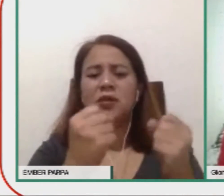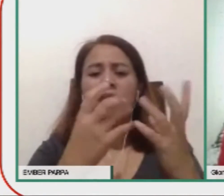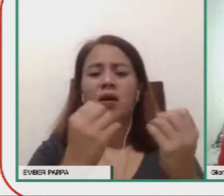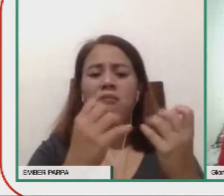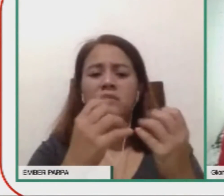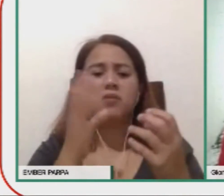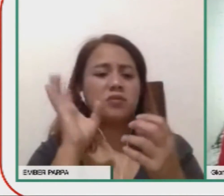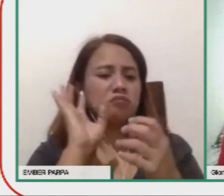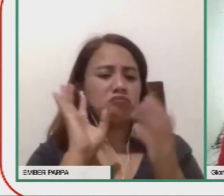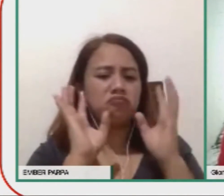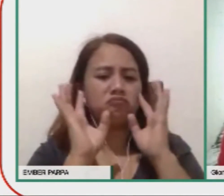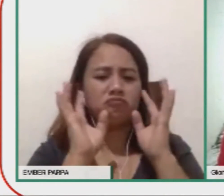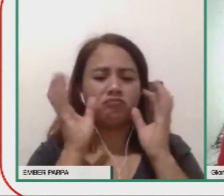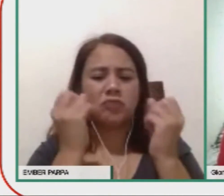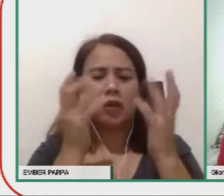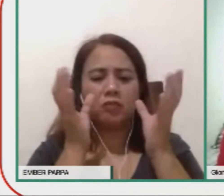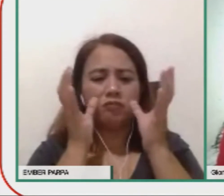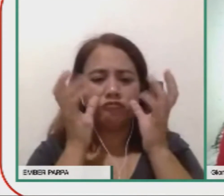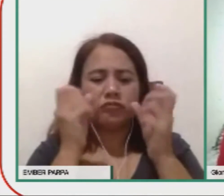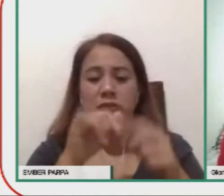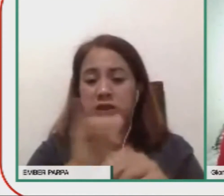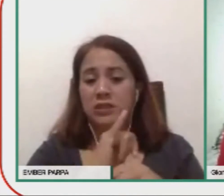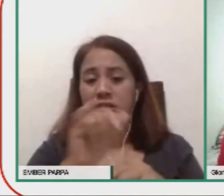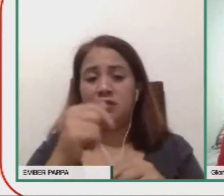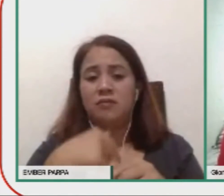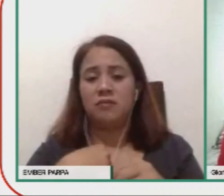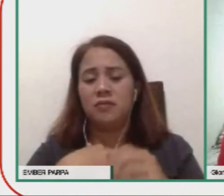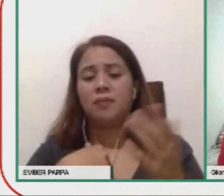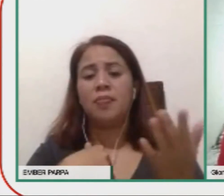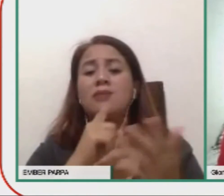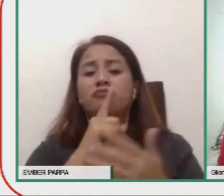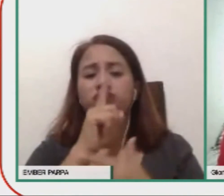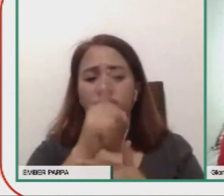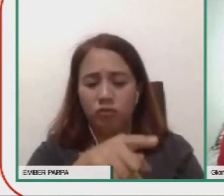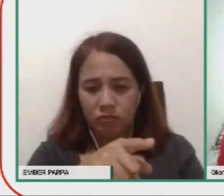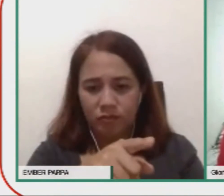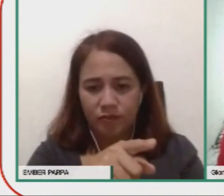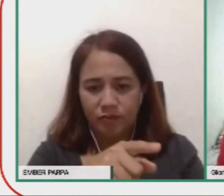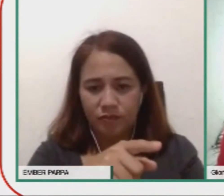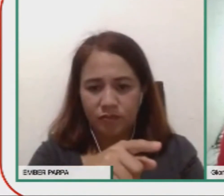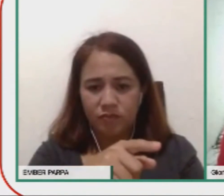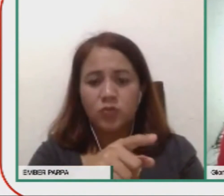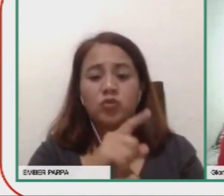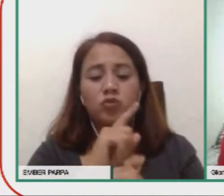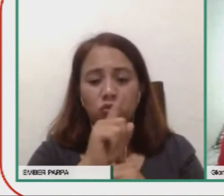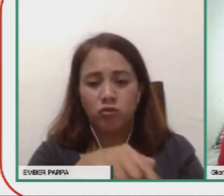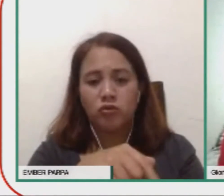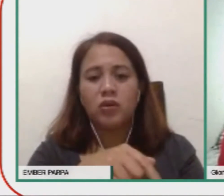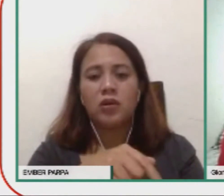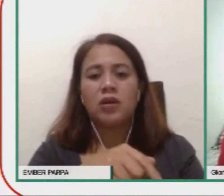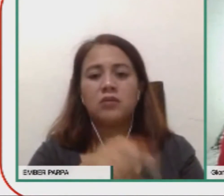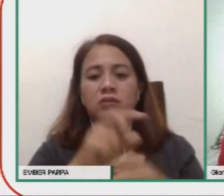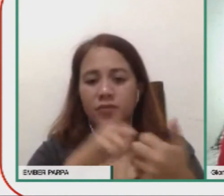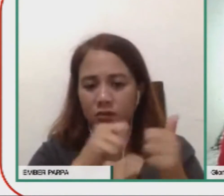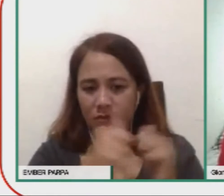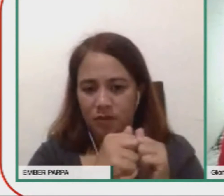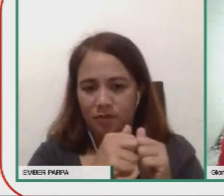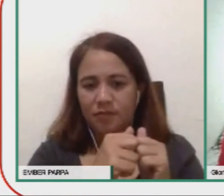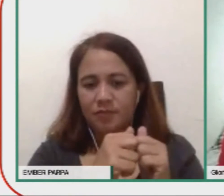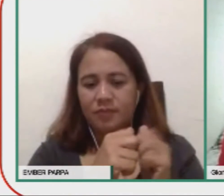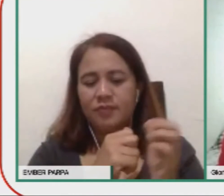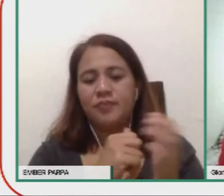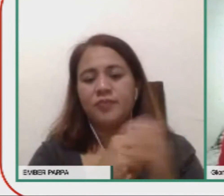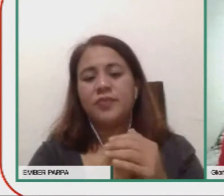naririnig sa mga katulad ko na talagang ito ang number one na problema. Then,